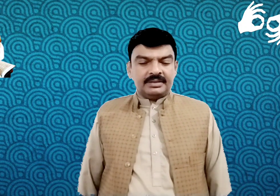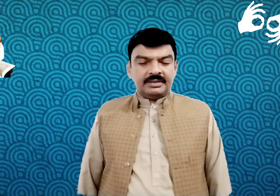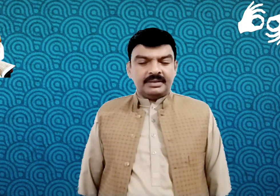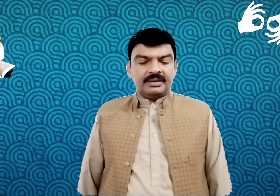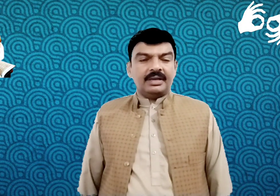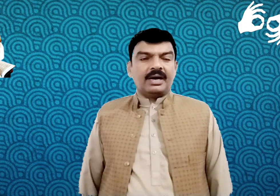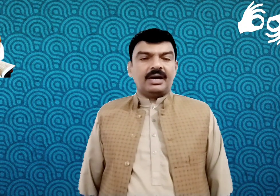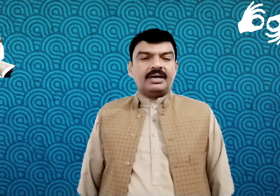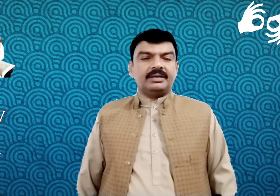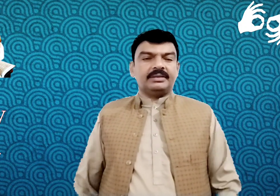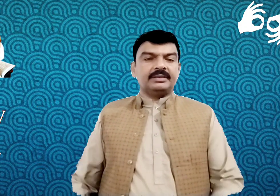लॉ